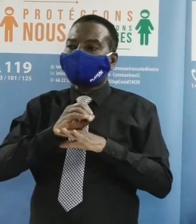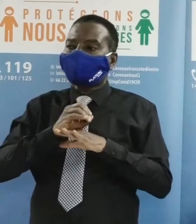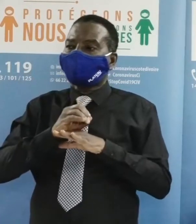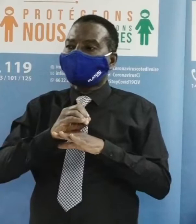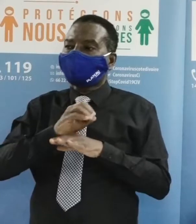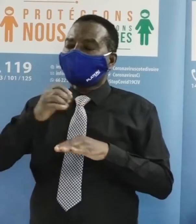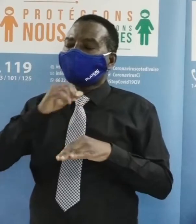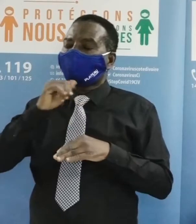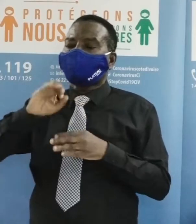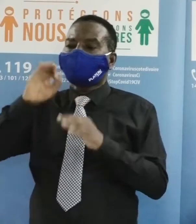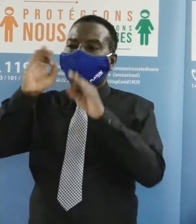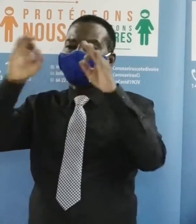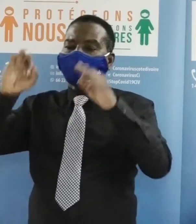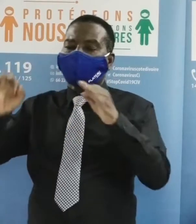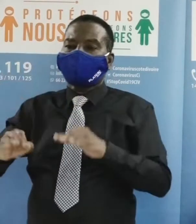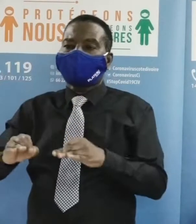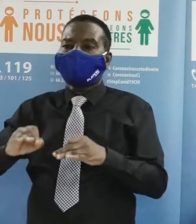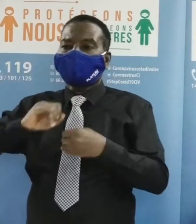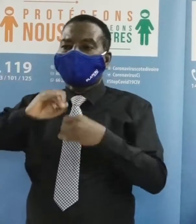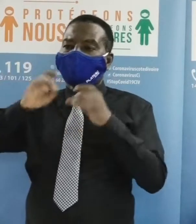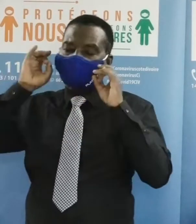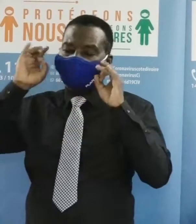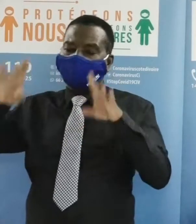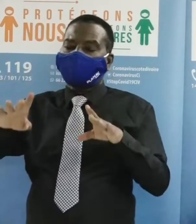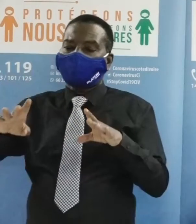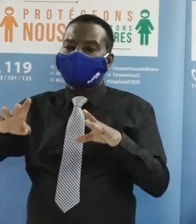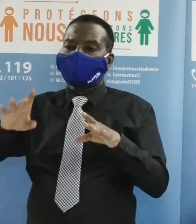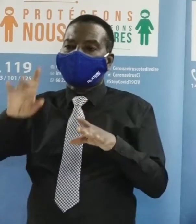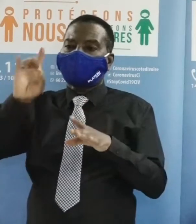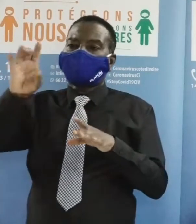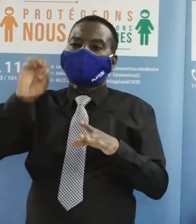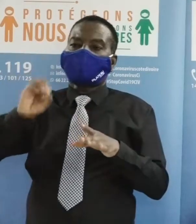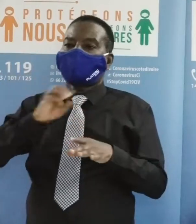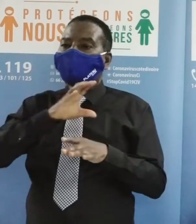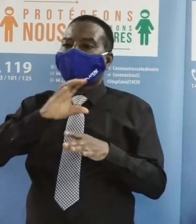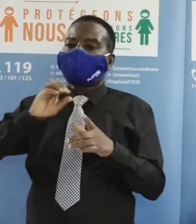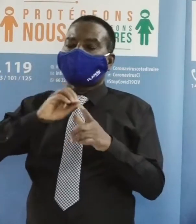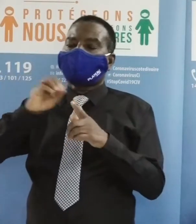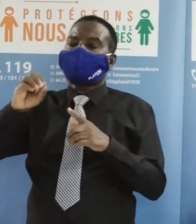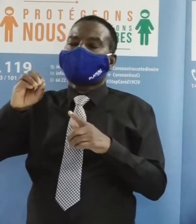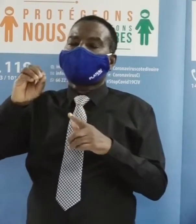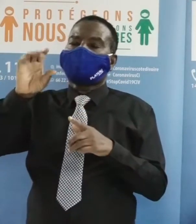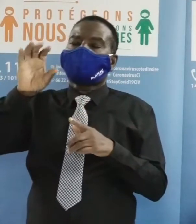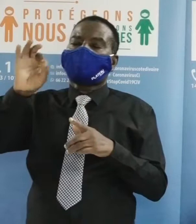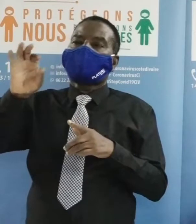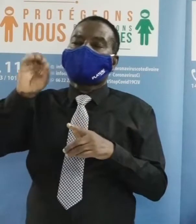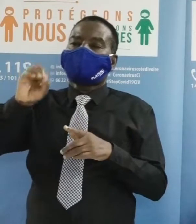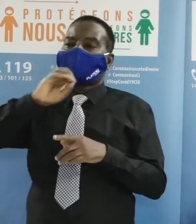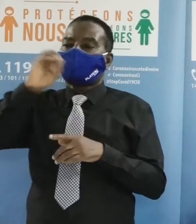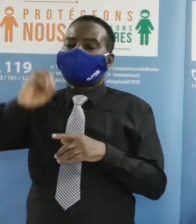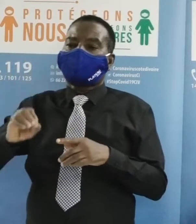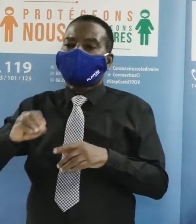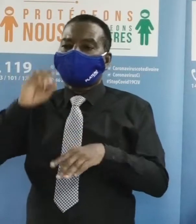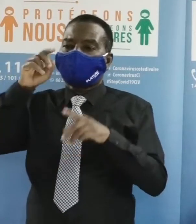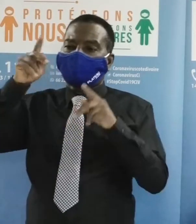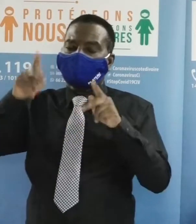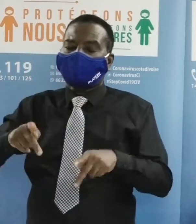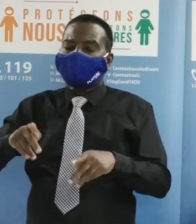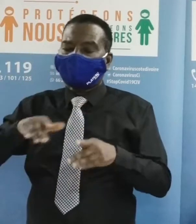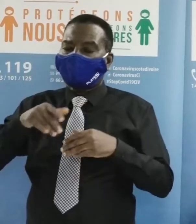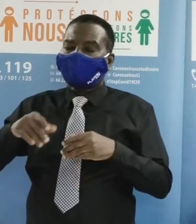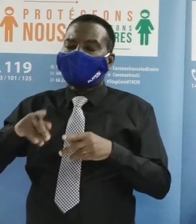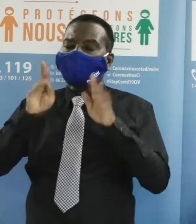qu'on n'a pas la forme sévère au moins 80 90 % des sujets malades présentent des formes